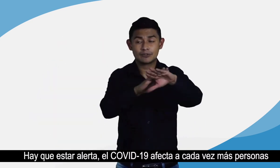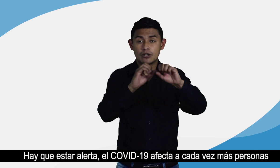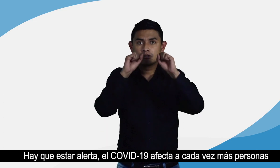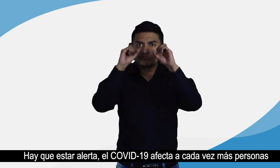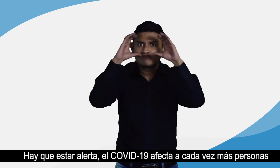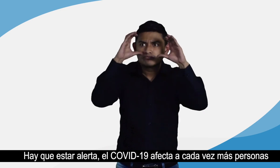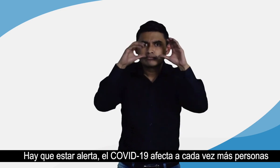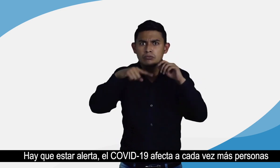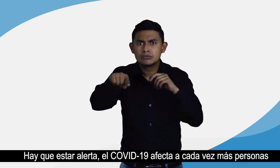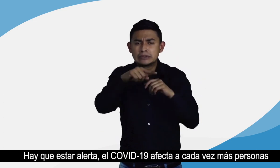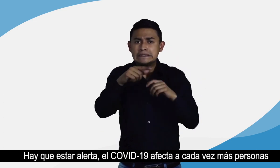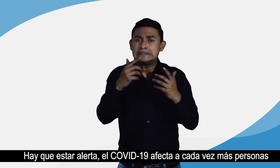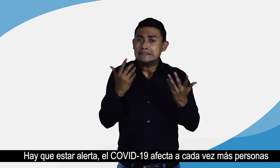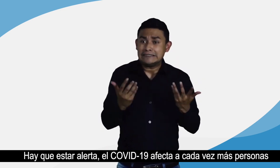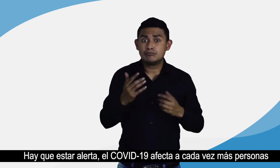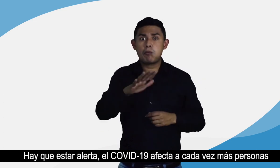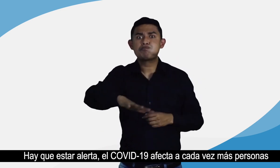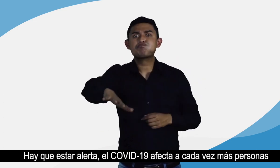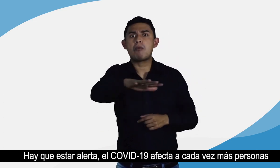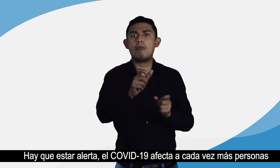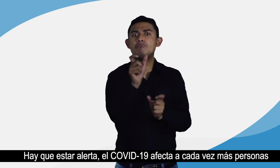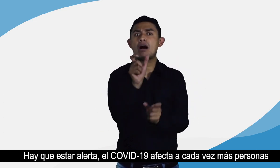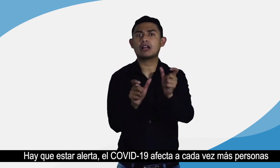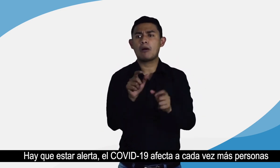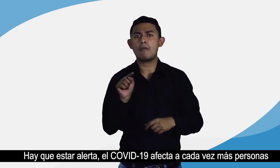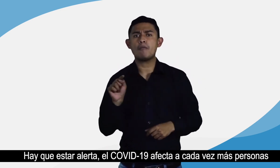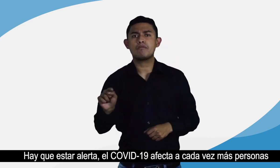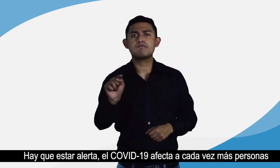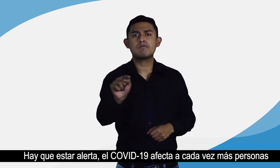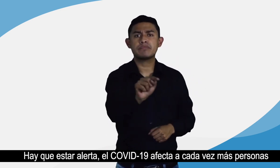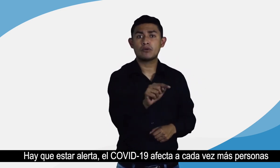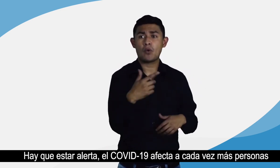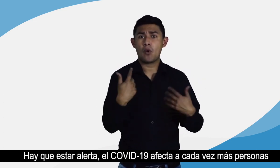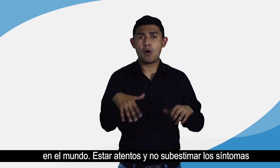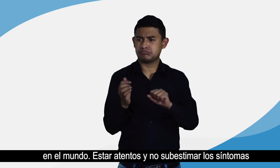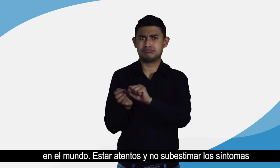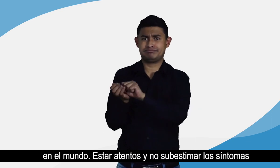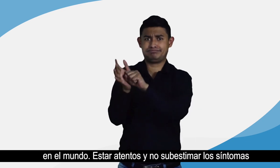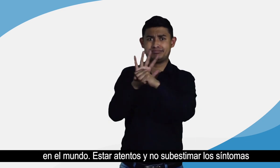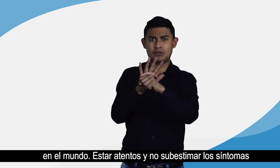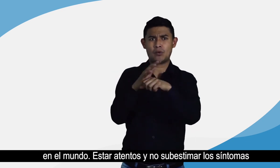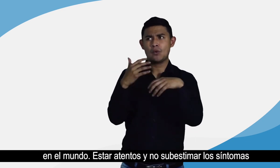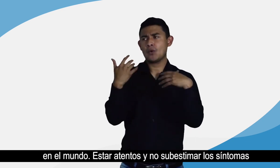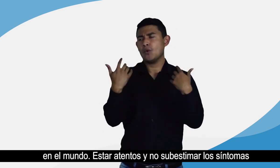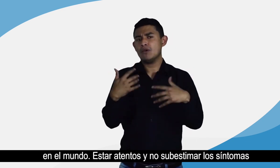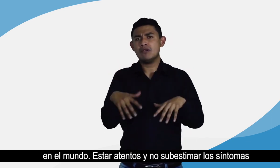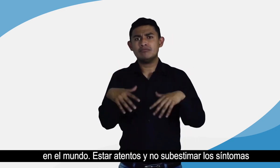Hay que estar alertas. El COVID-19 afecta cada vez a más personas en el mundo. Estar atentos y